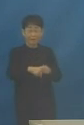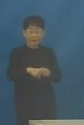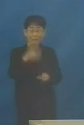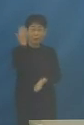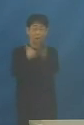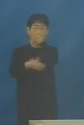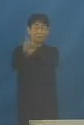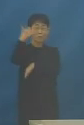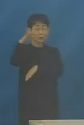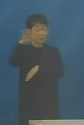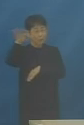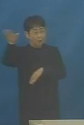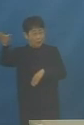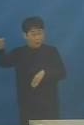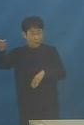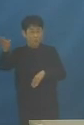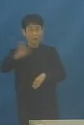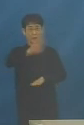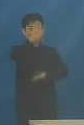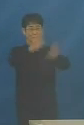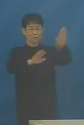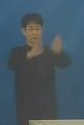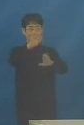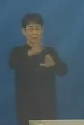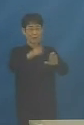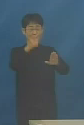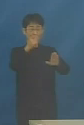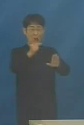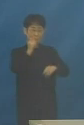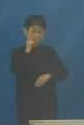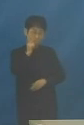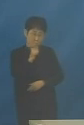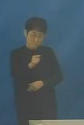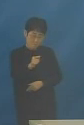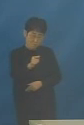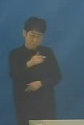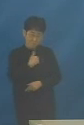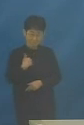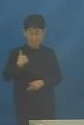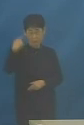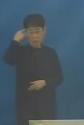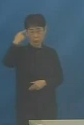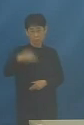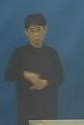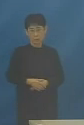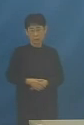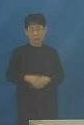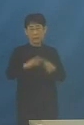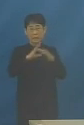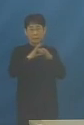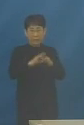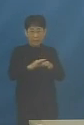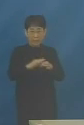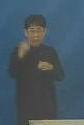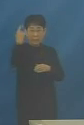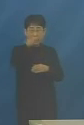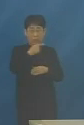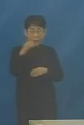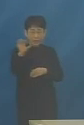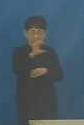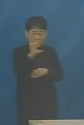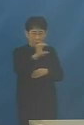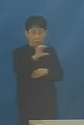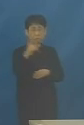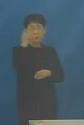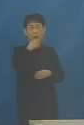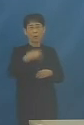あの風景と一緒にですね見えてくるものがあるんじゃないかなと思いますそういう意味で似たような顔の方々これ